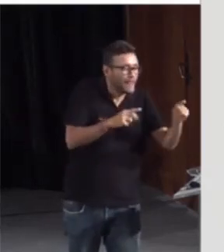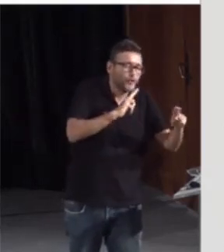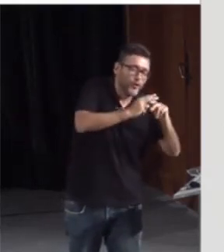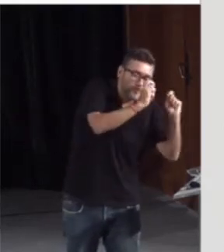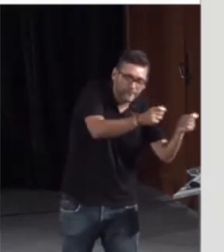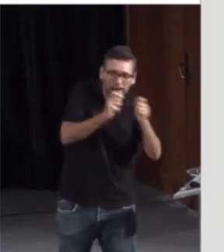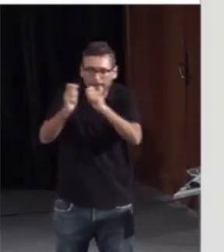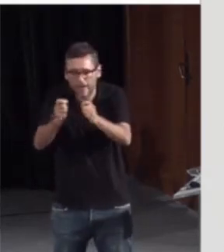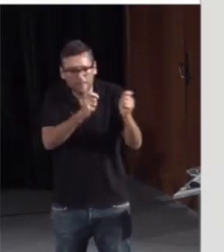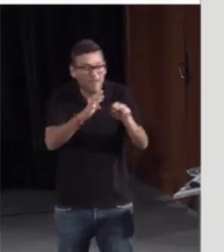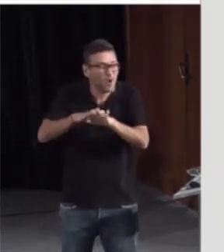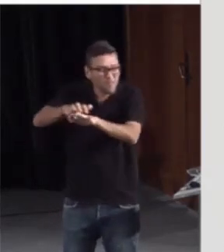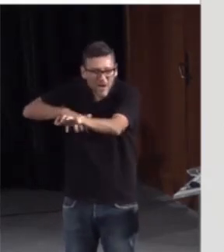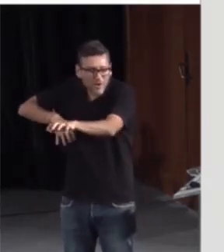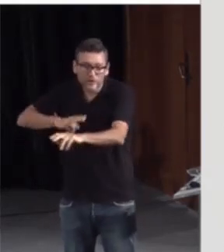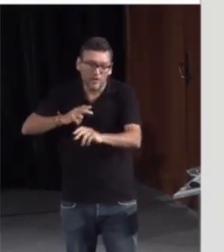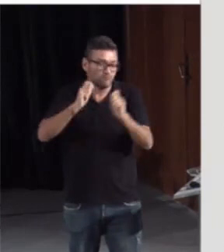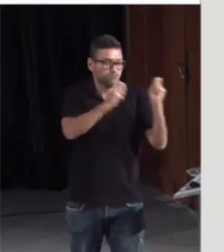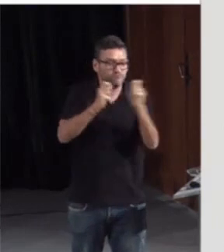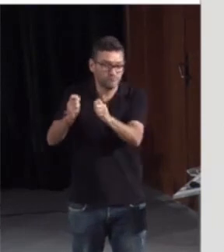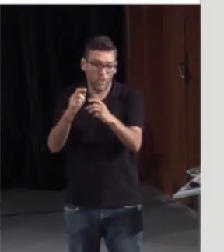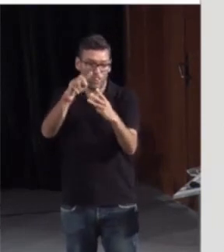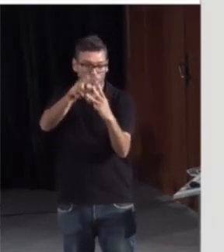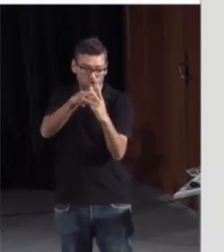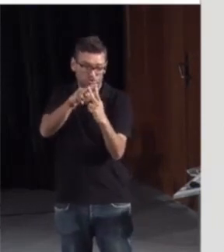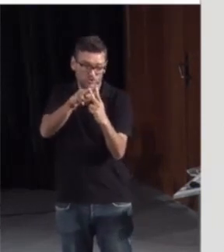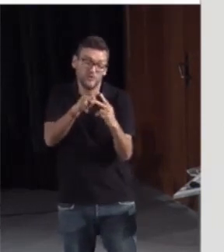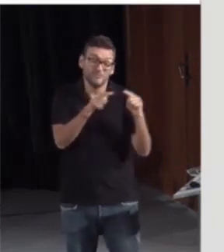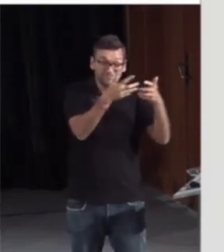lo denomina de una manera determinada, pero la mayoría